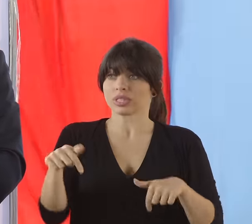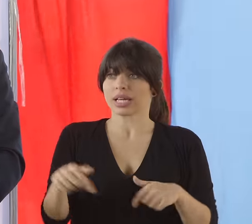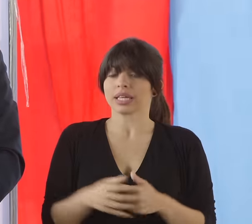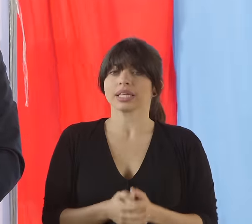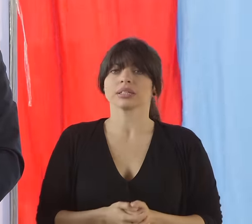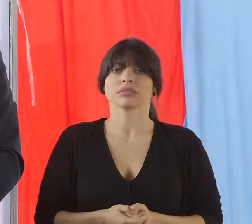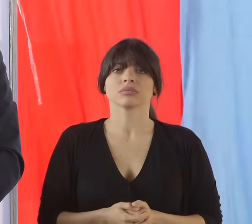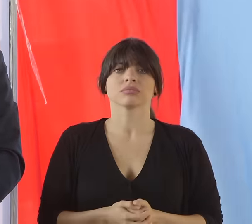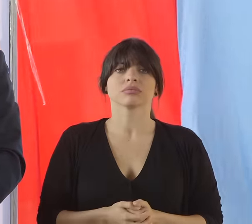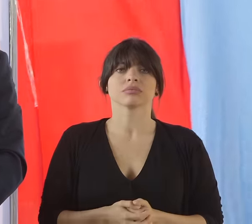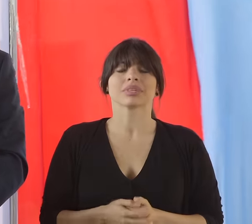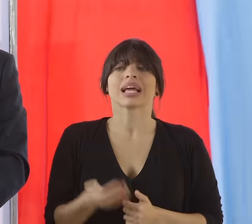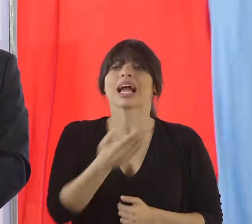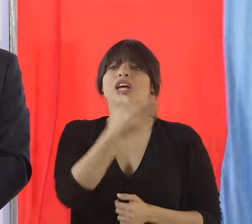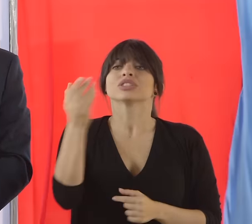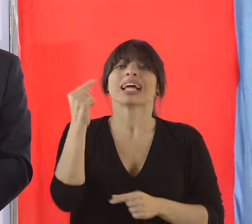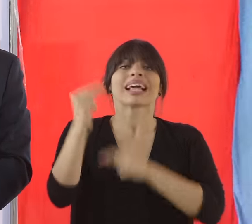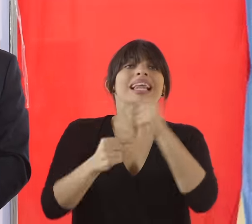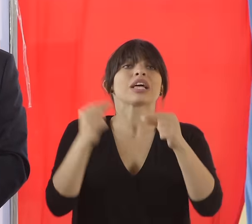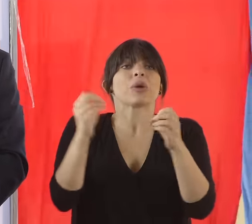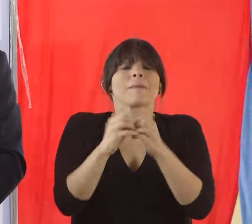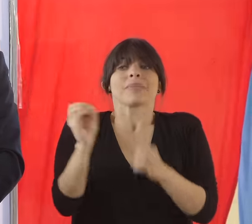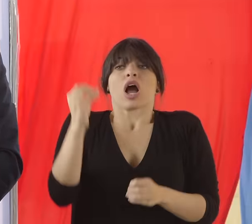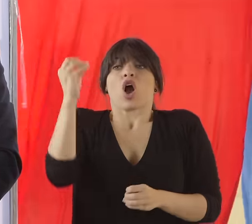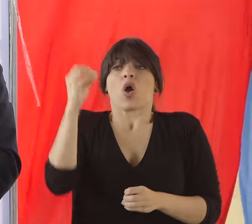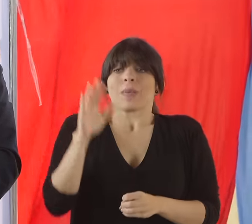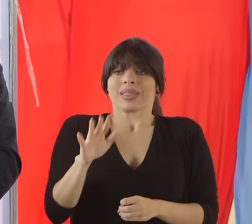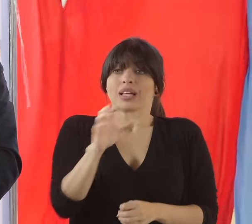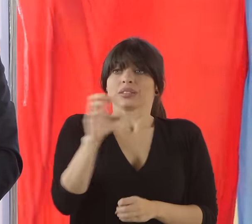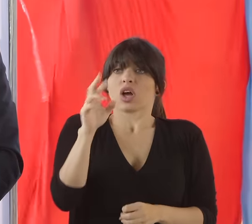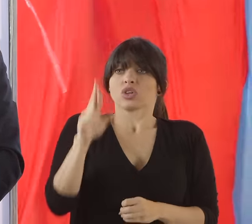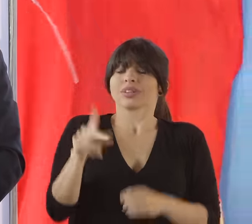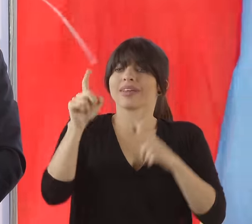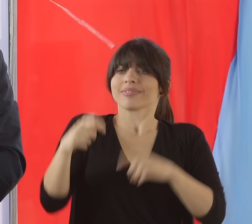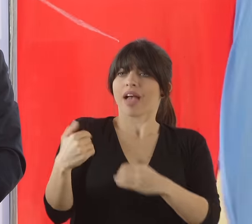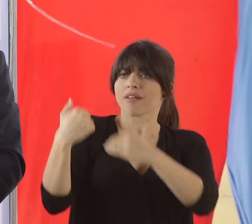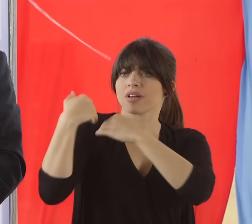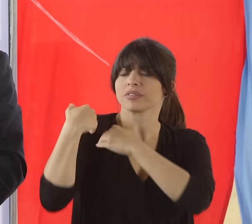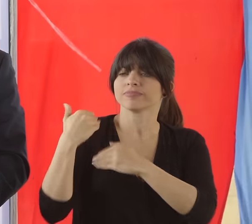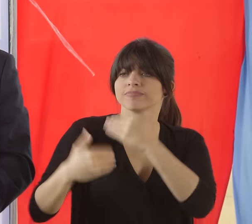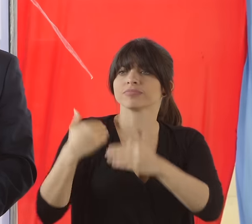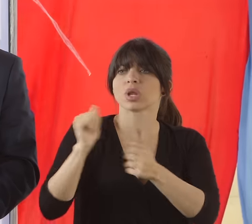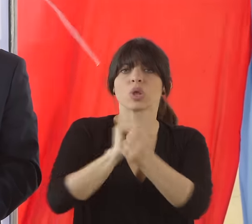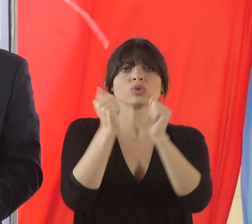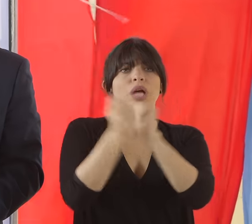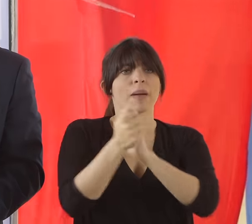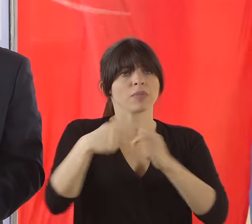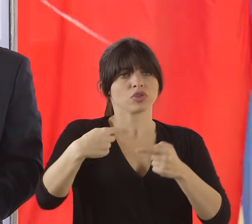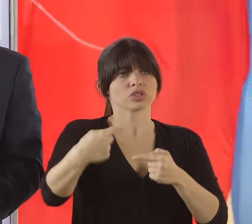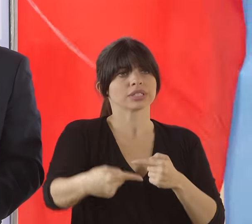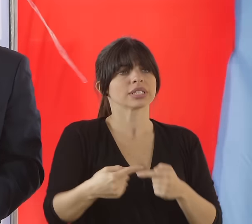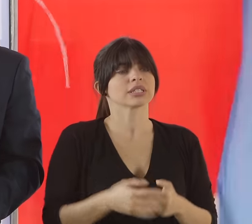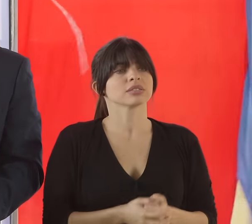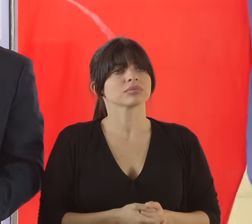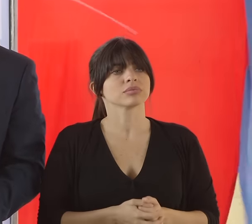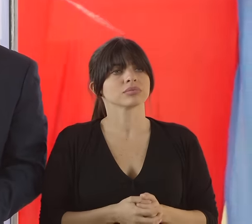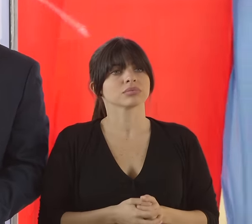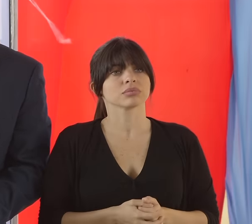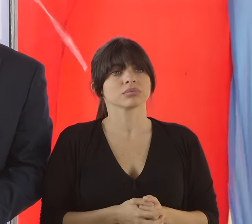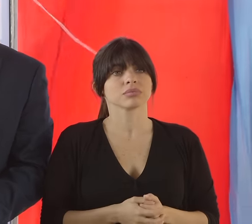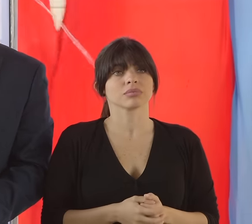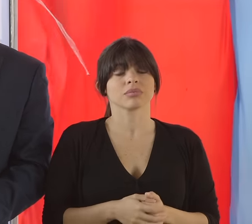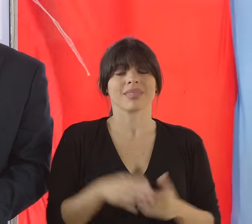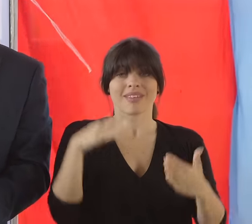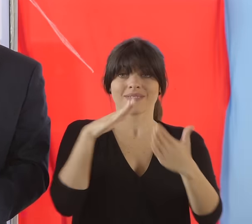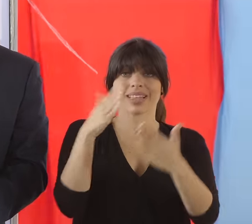aquí son la generación más joven de esa Costa Rica que tiene que llevar adelante los cambios que siguen. Y es frente